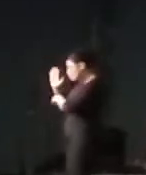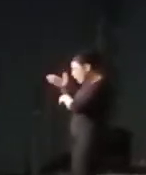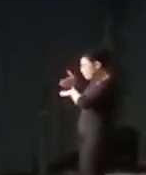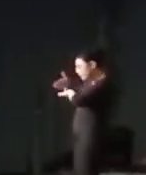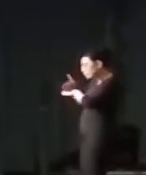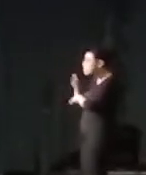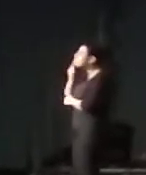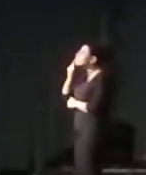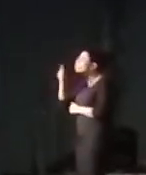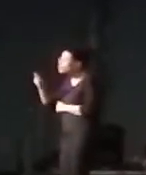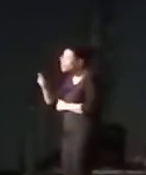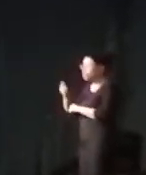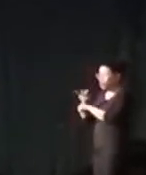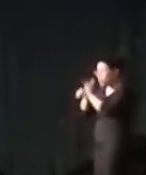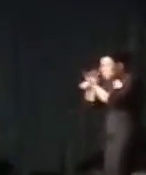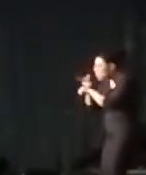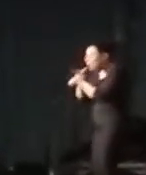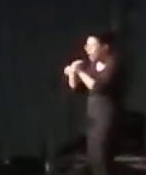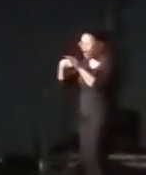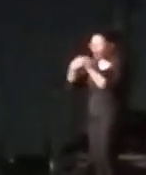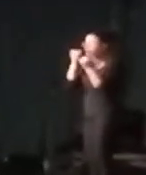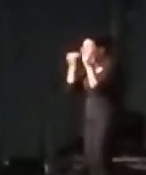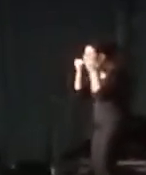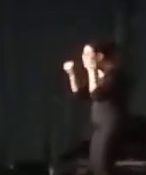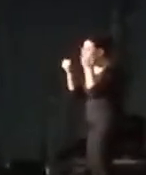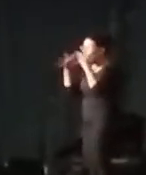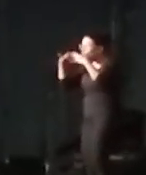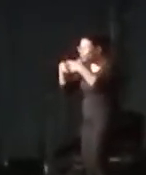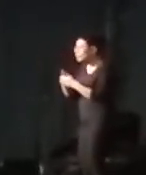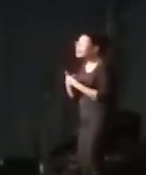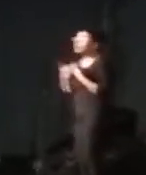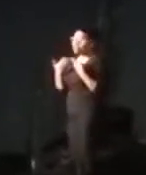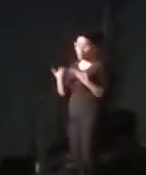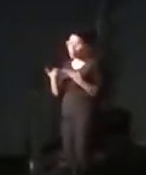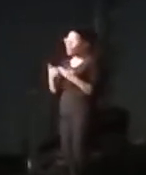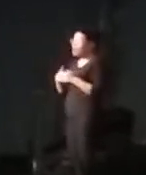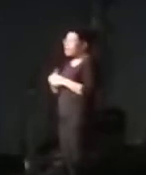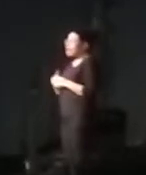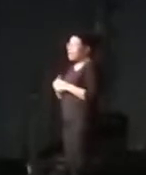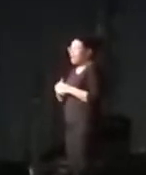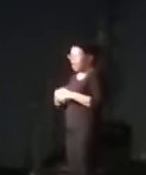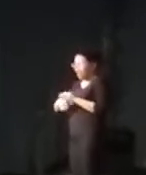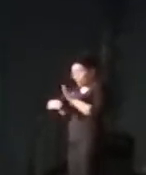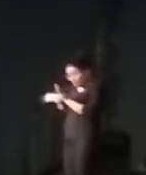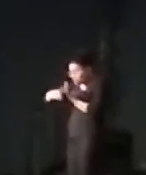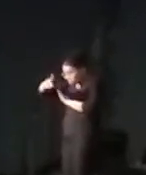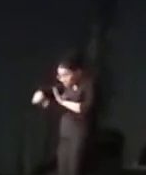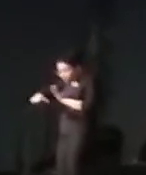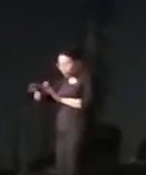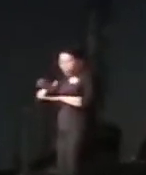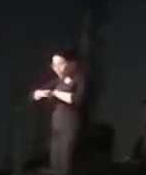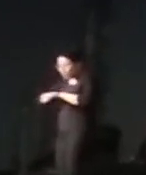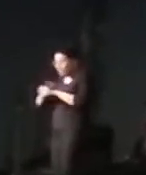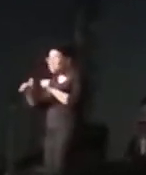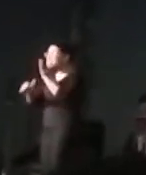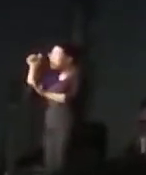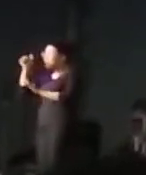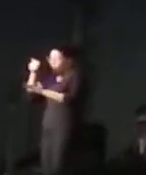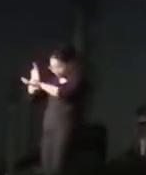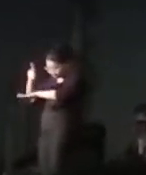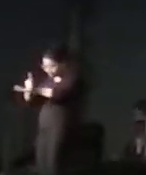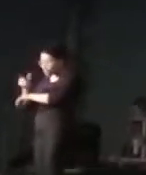a pedido de ir atrás, de buscar informação, formação, a e aí você entrou nesse meio. A reprodução simulada, que é a primeira que eu fui,